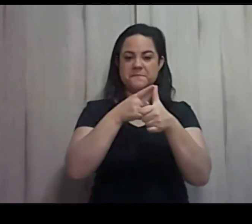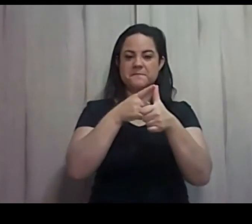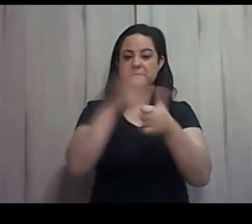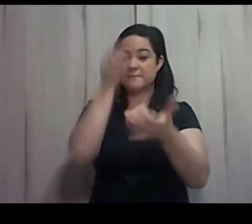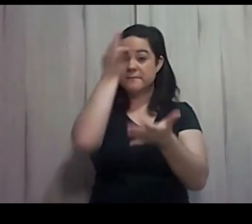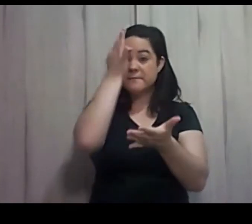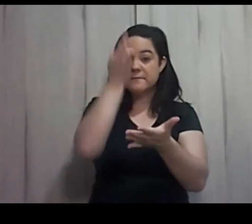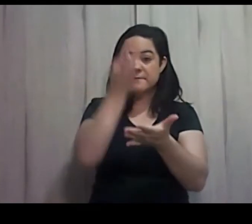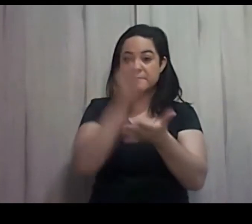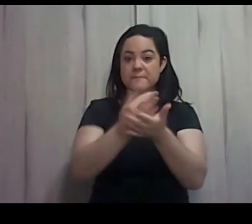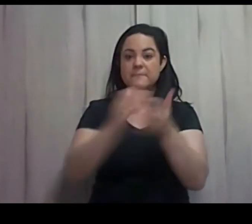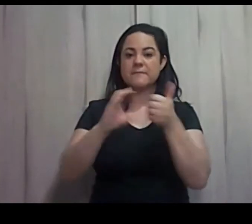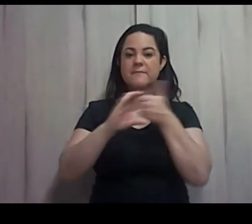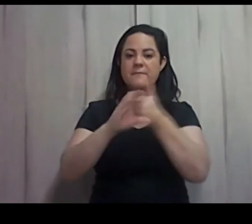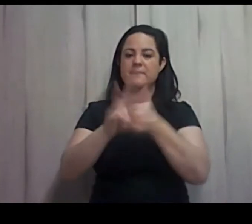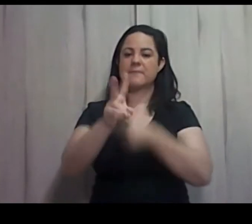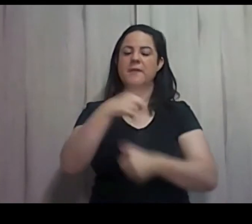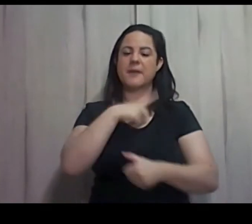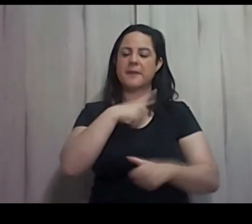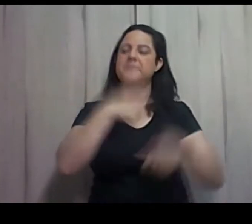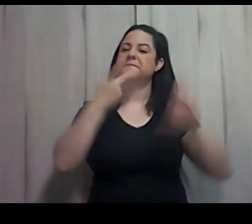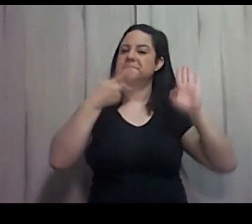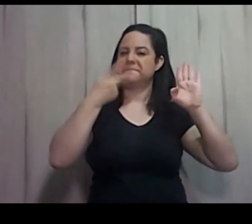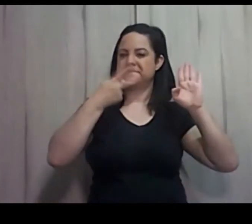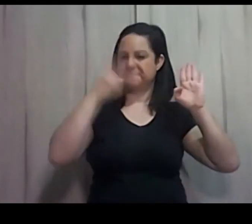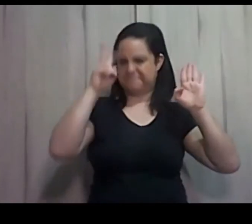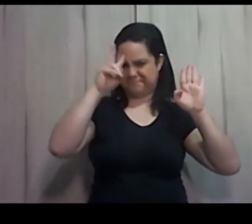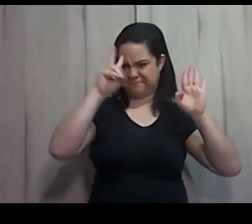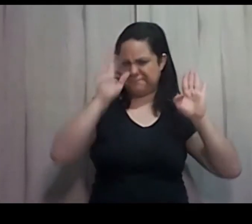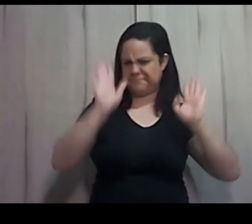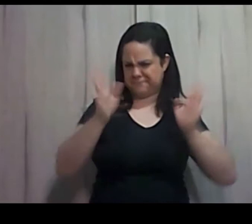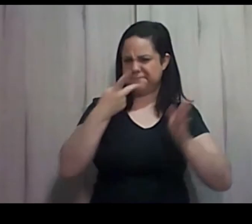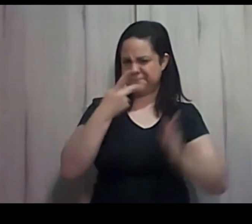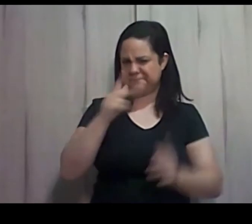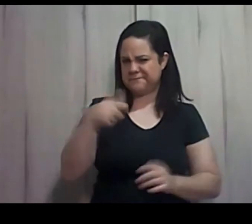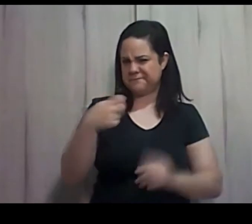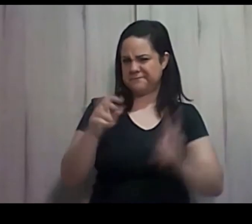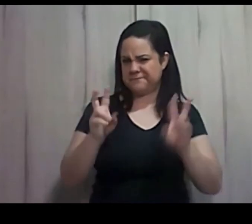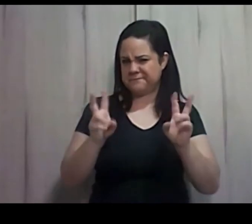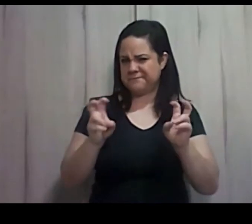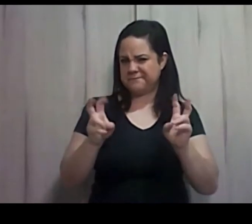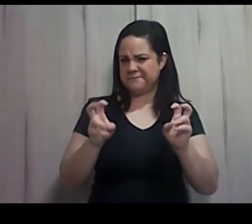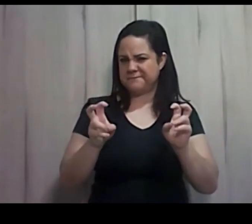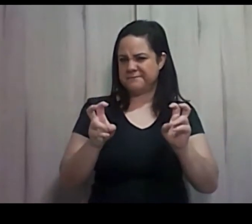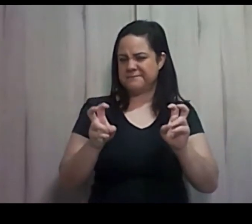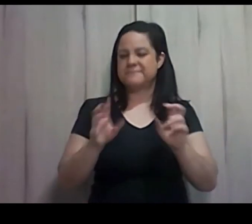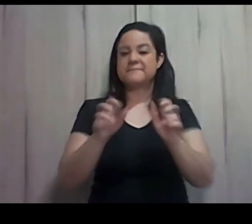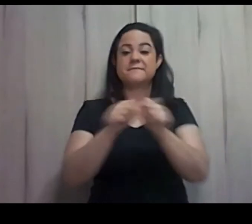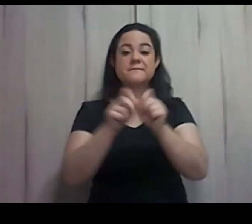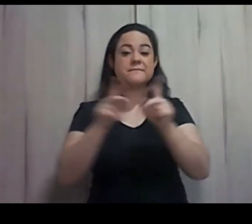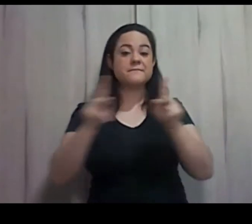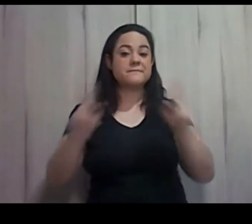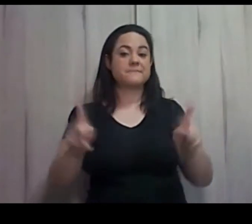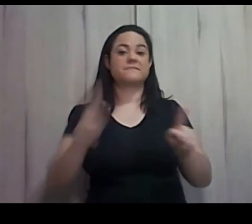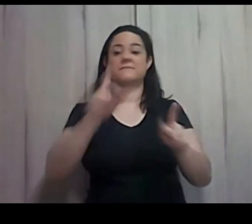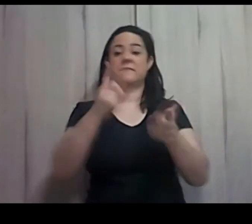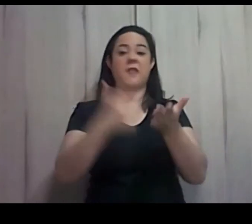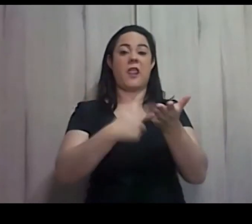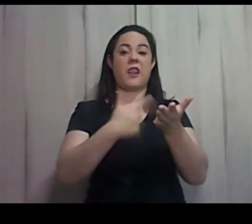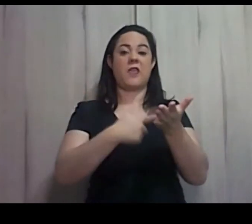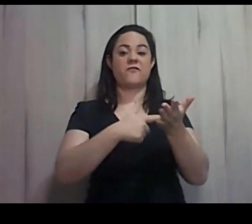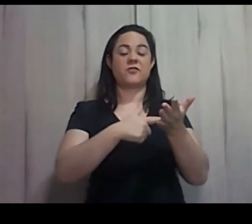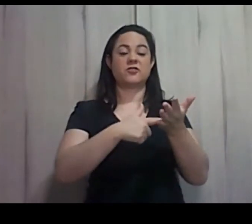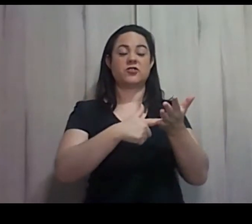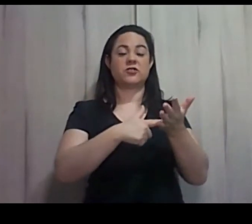cristã sempre traz uma promessa. Lembram que eu falei várias vezes sobre isso aqui? O livro de Apocalipse não é o livro do caos, é o